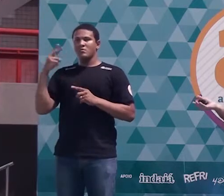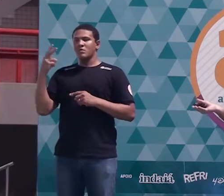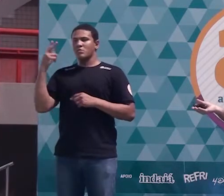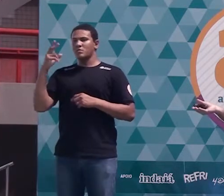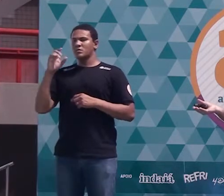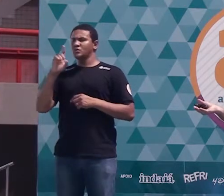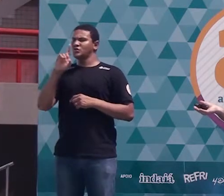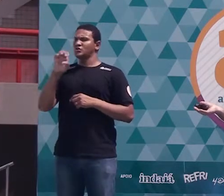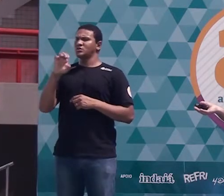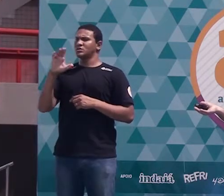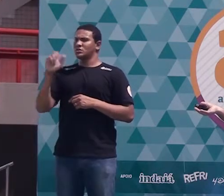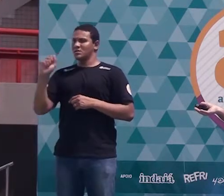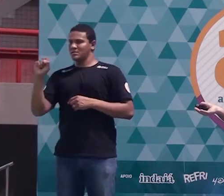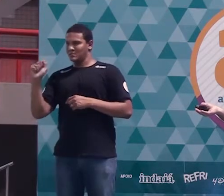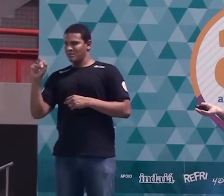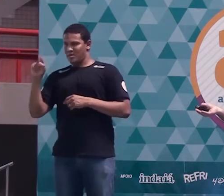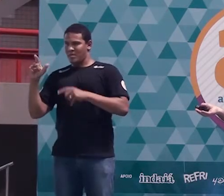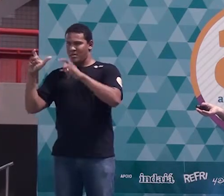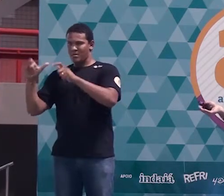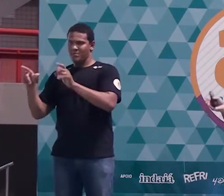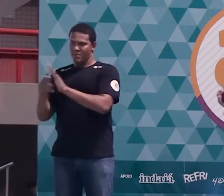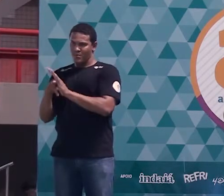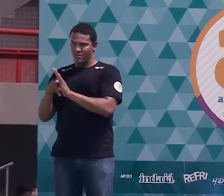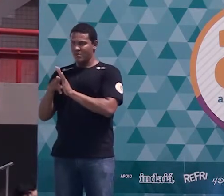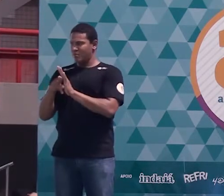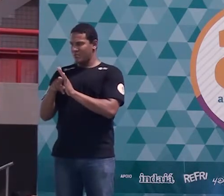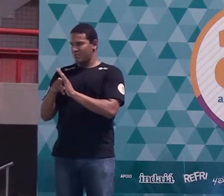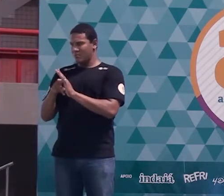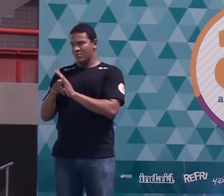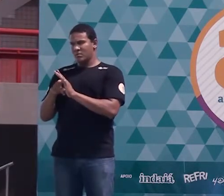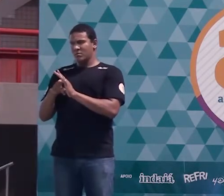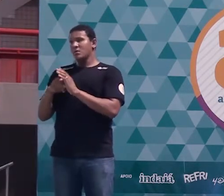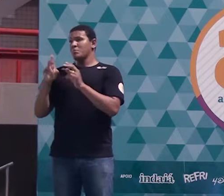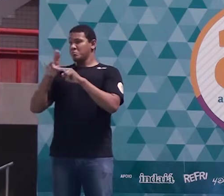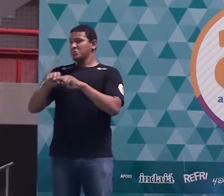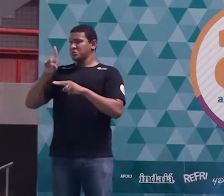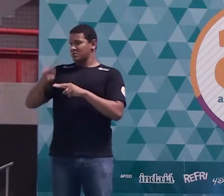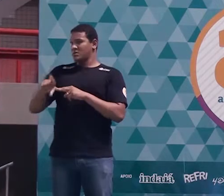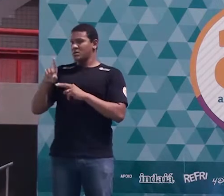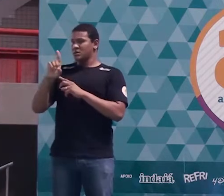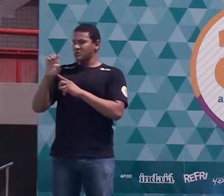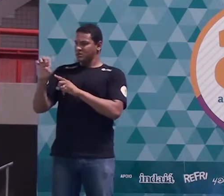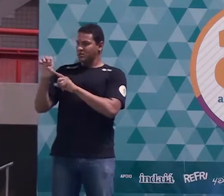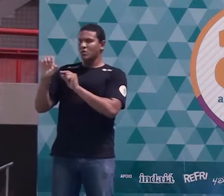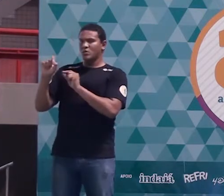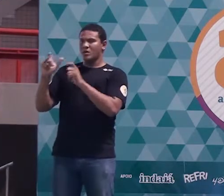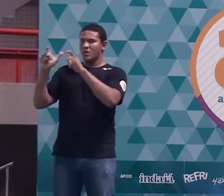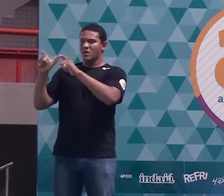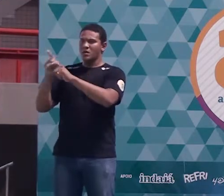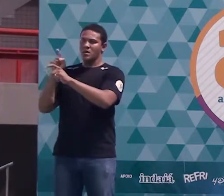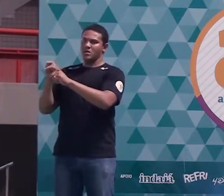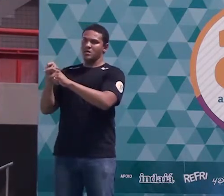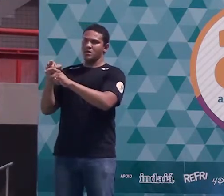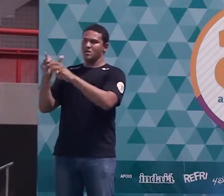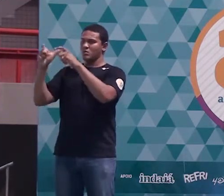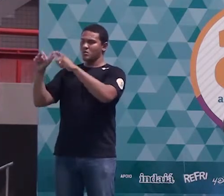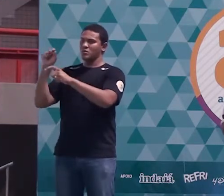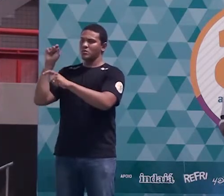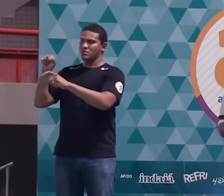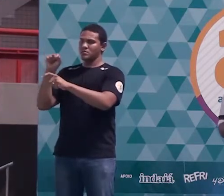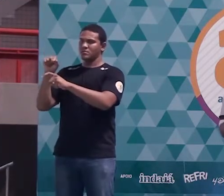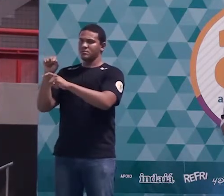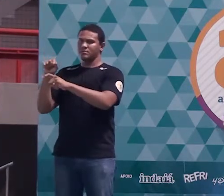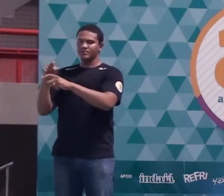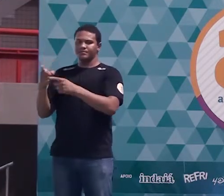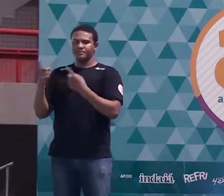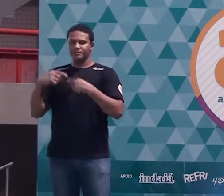casa não está dizendo qual foi o lugar que ela saiu, então esse de está indicando lugar. E quando eu digo,